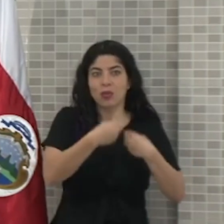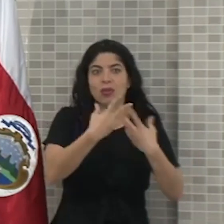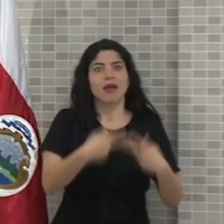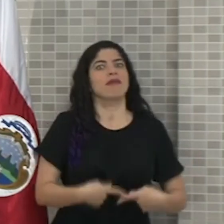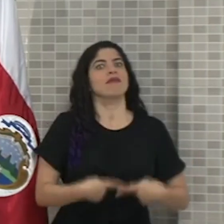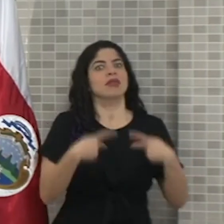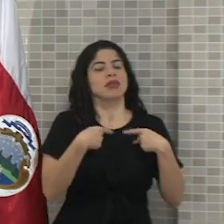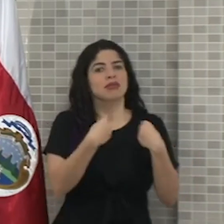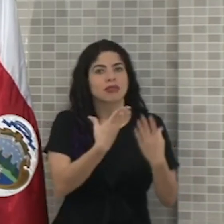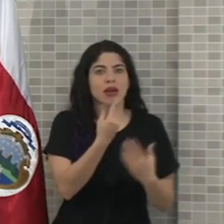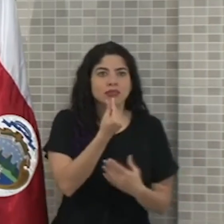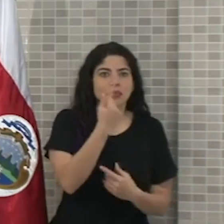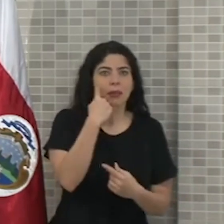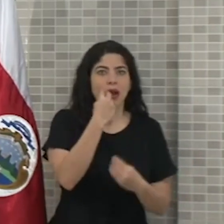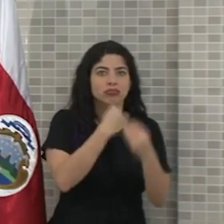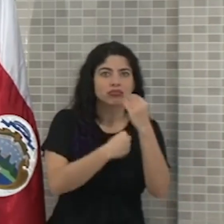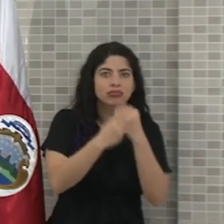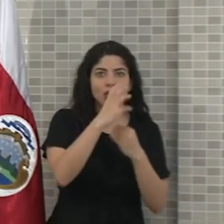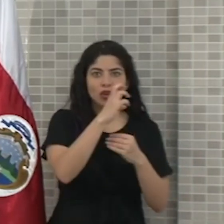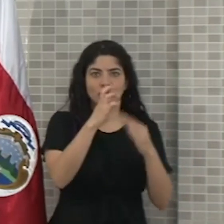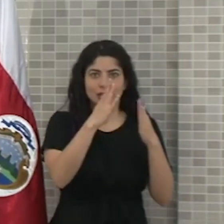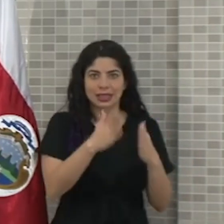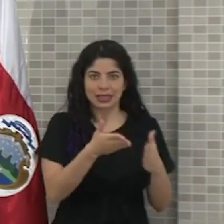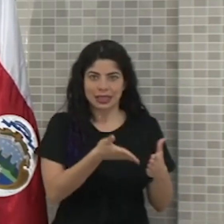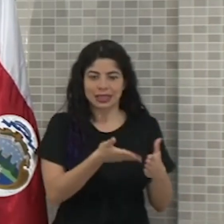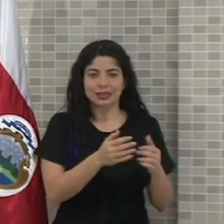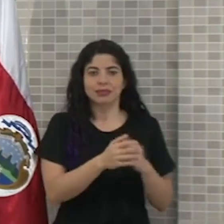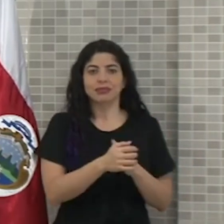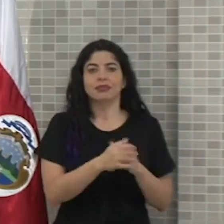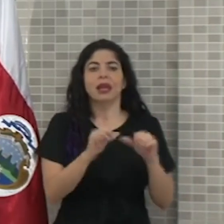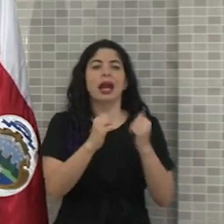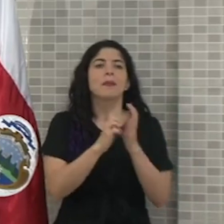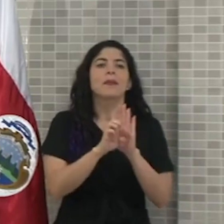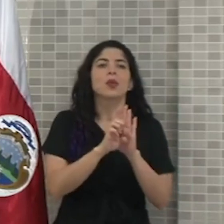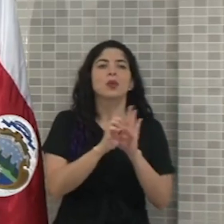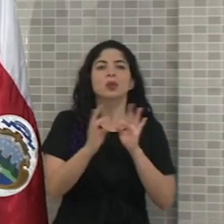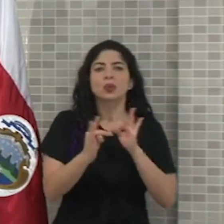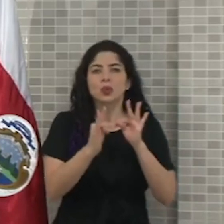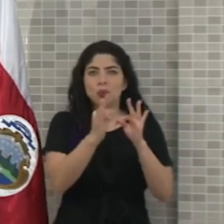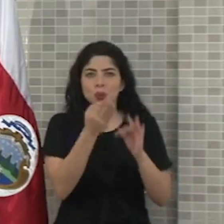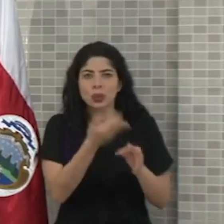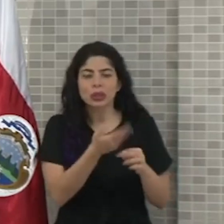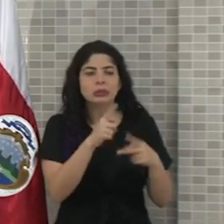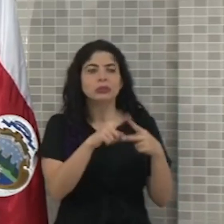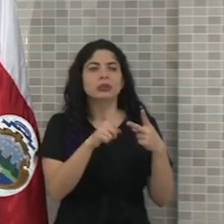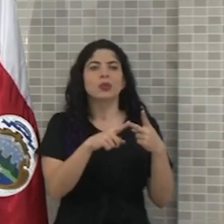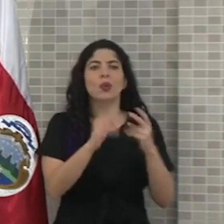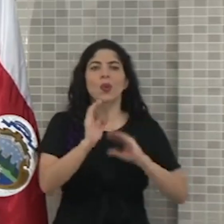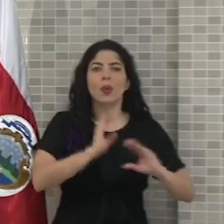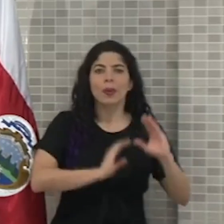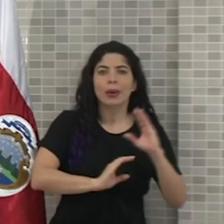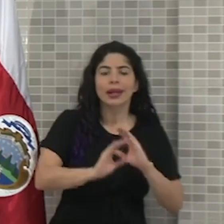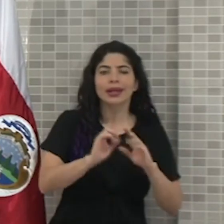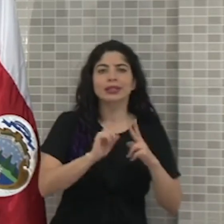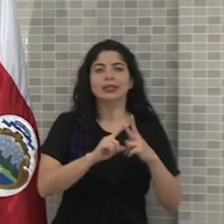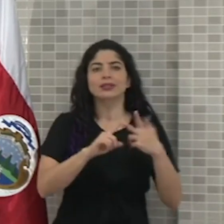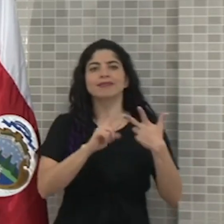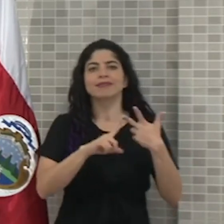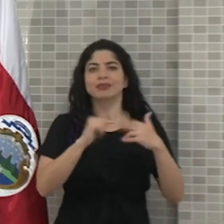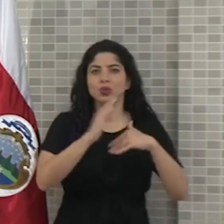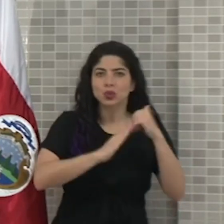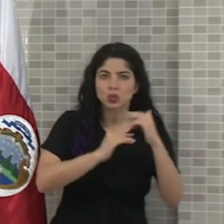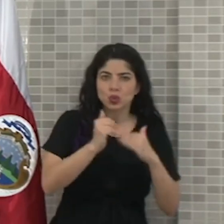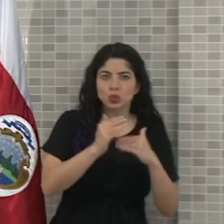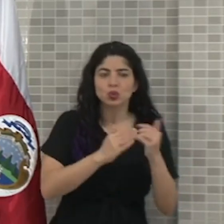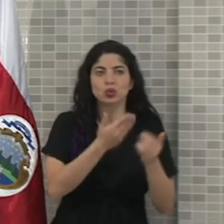vida a los costarricenses en sectores como el turismo, en sectores como el comercio, la